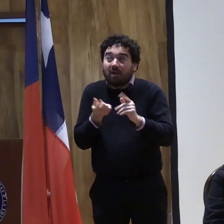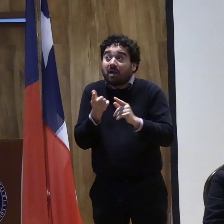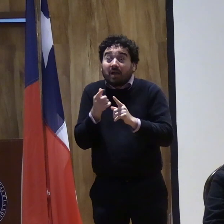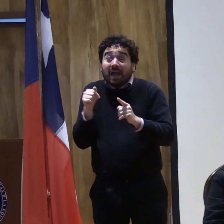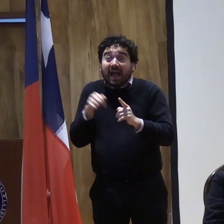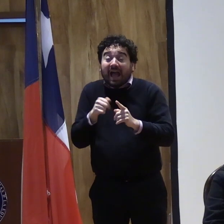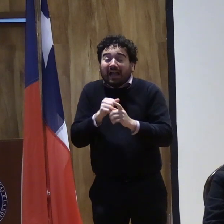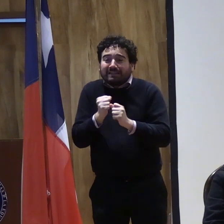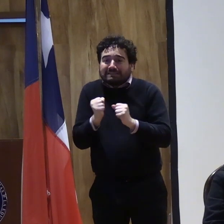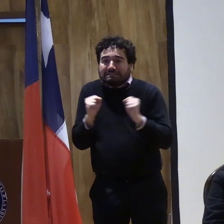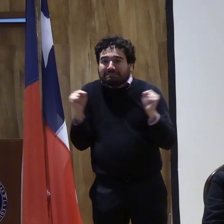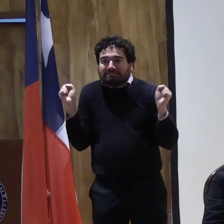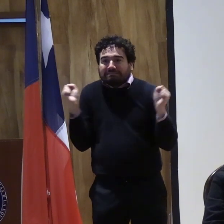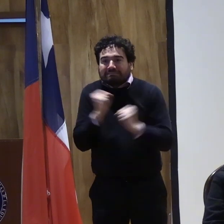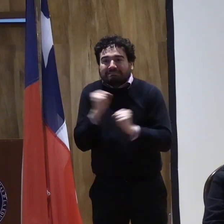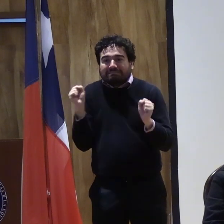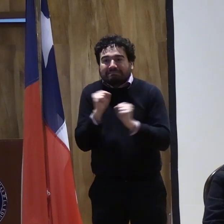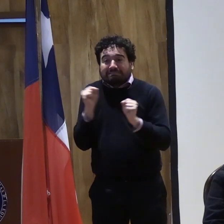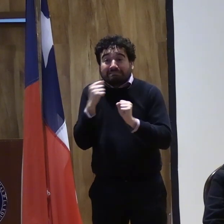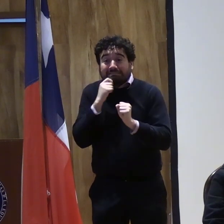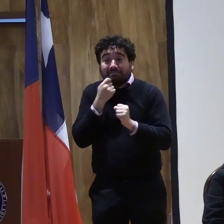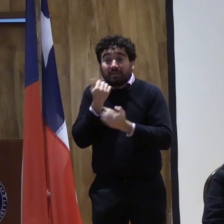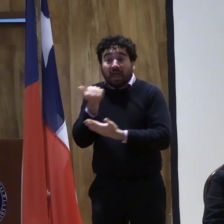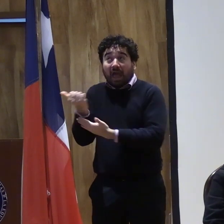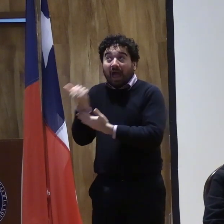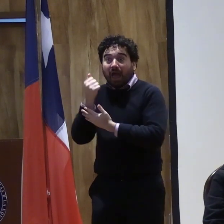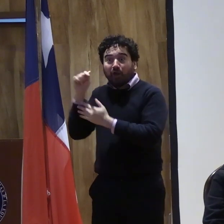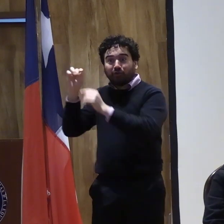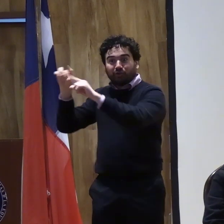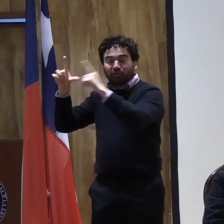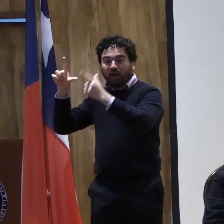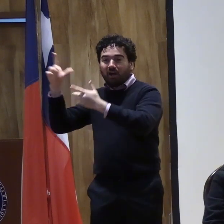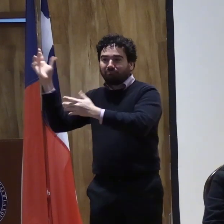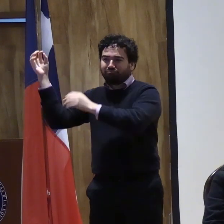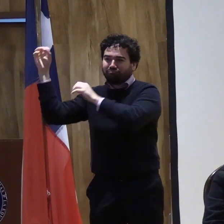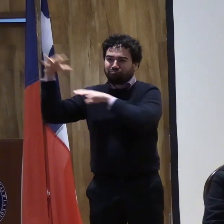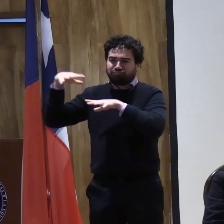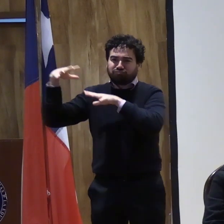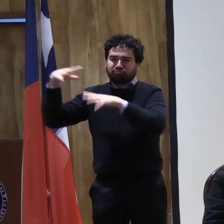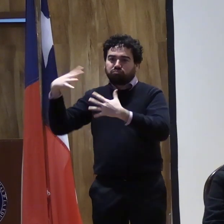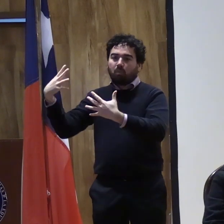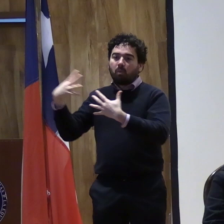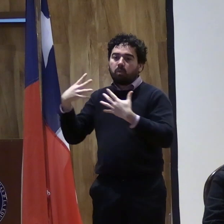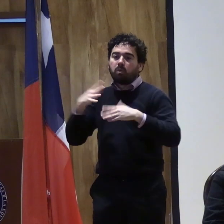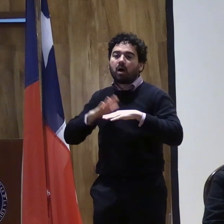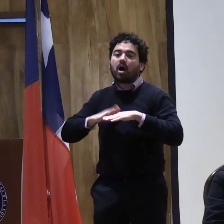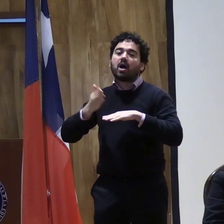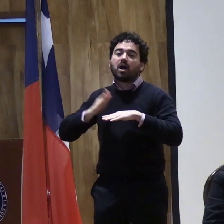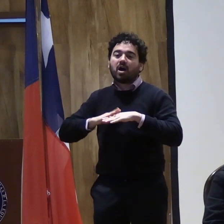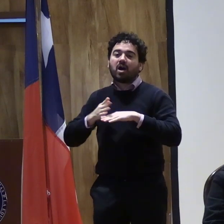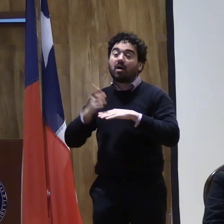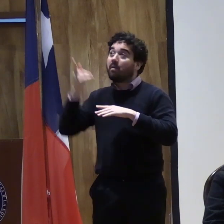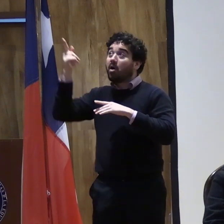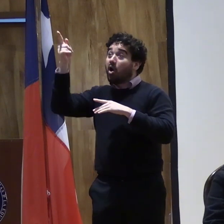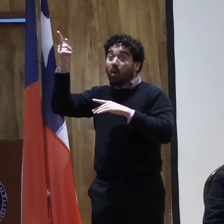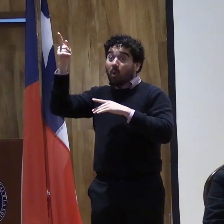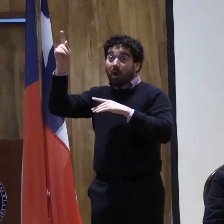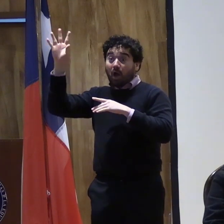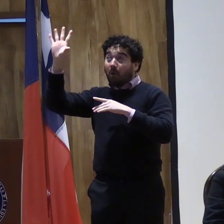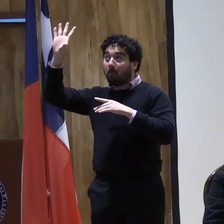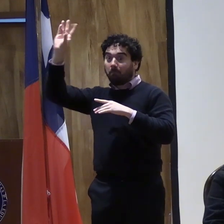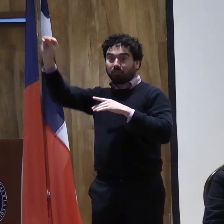la Tierra, si no fuera por el Sol, la temperatura sería 270 grados bajo cero.